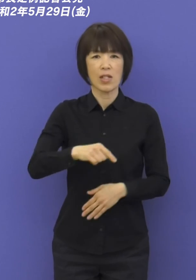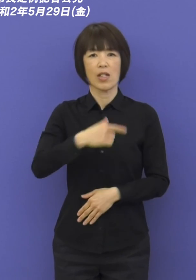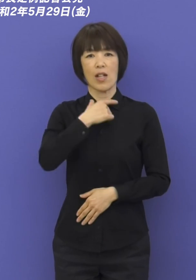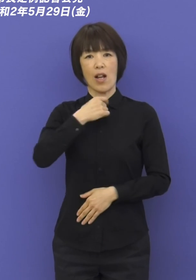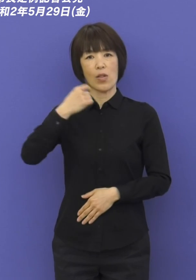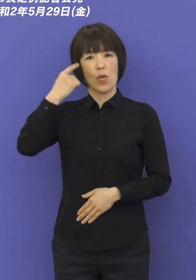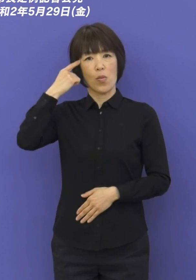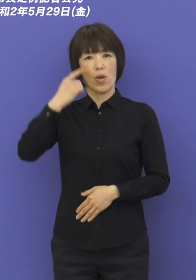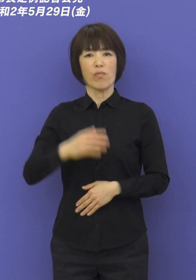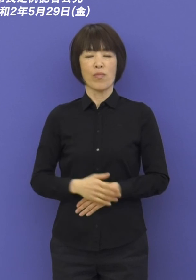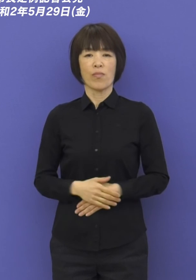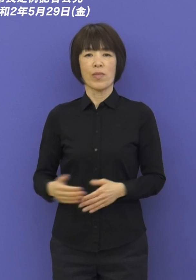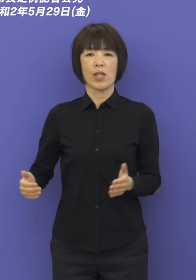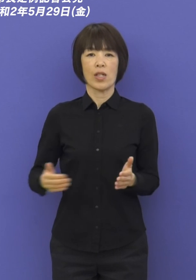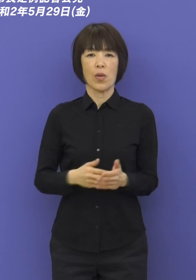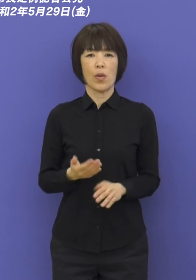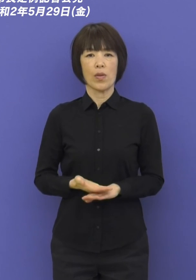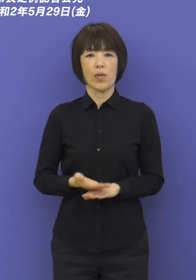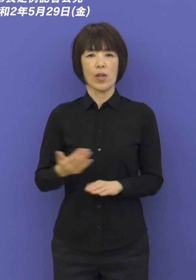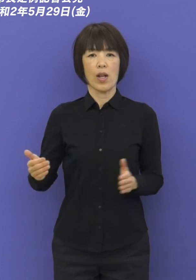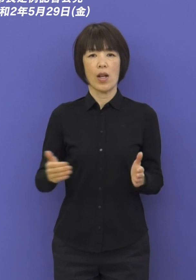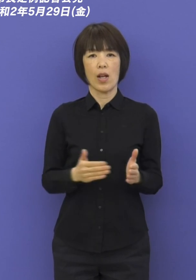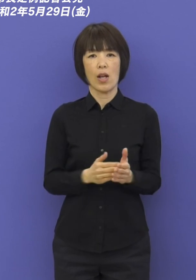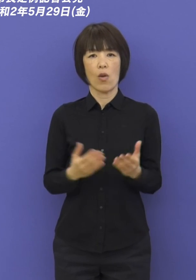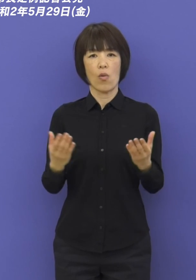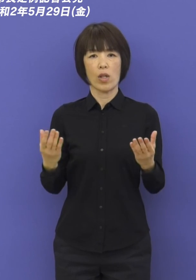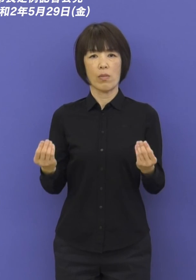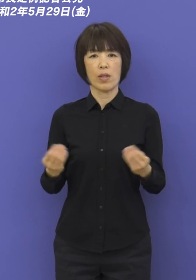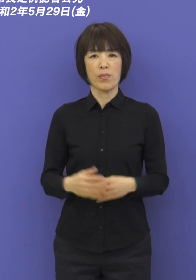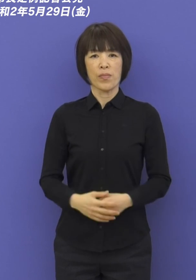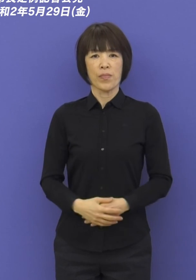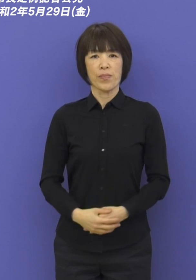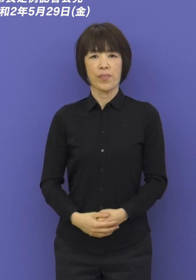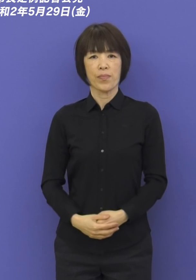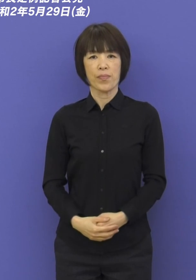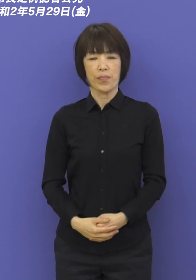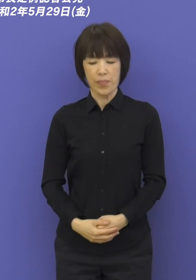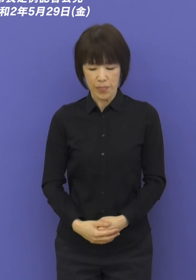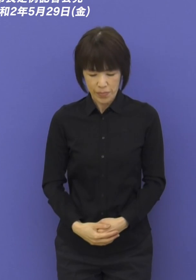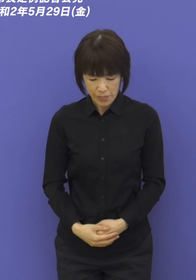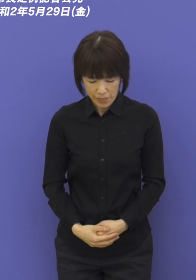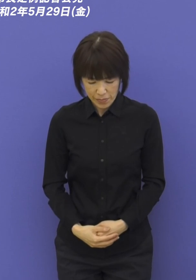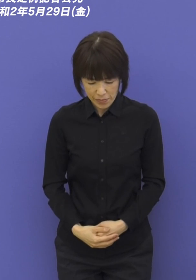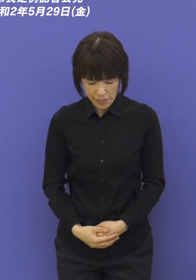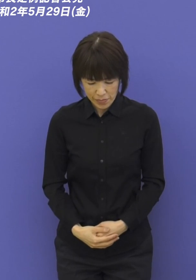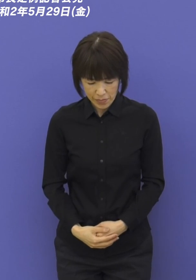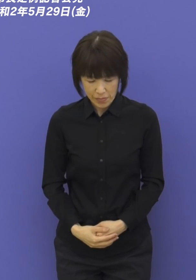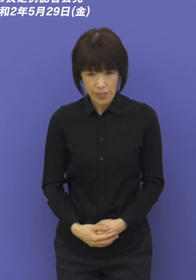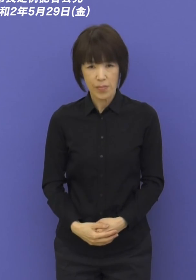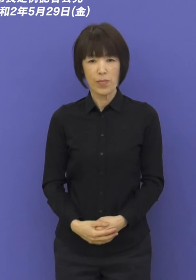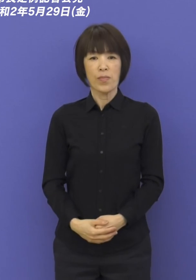ります。以上で定例記者会見の説明を終わります。よろしくお願いいたします。